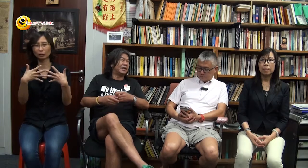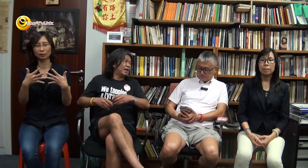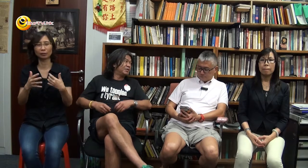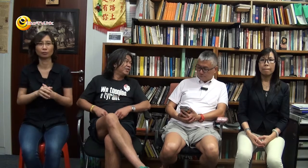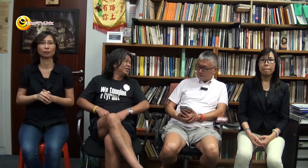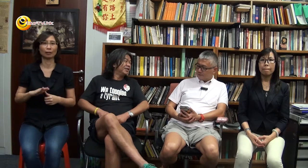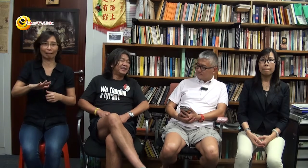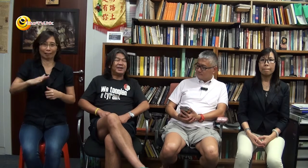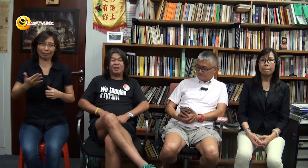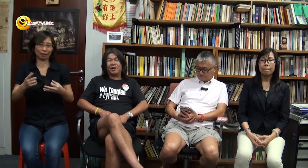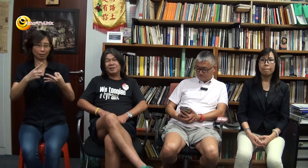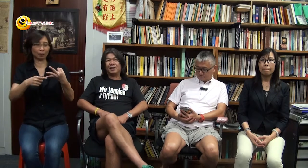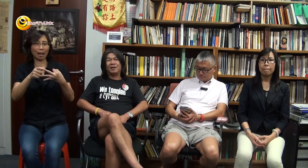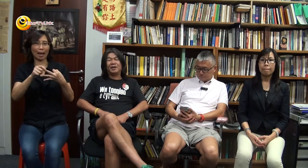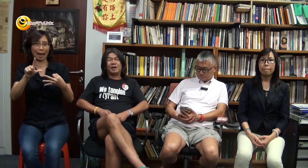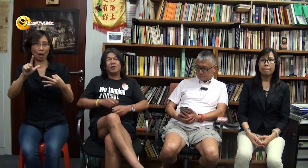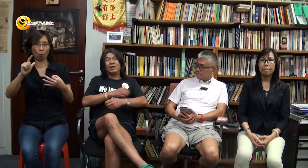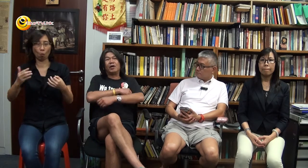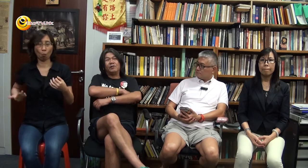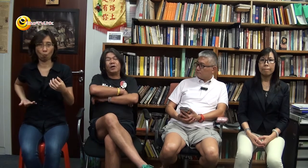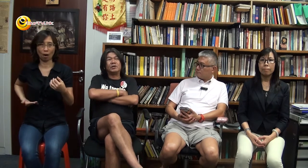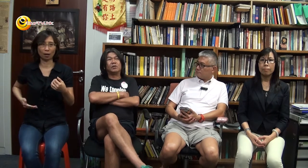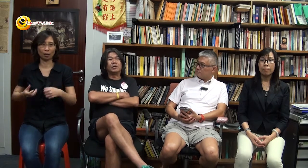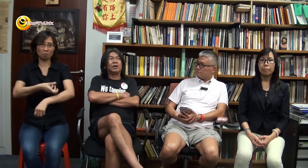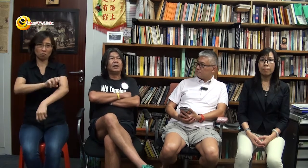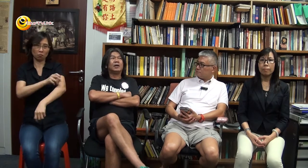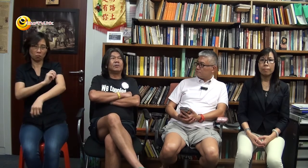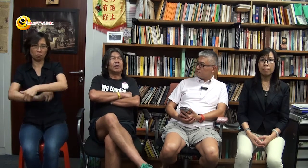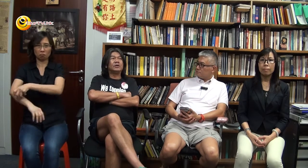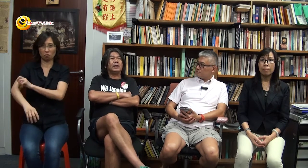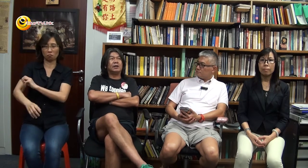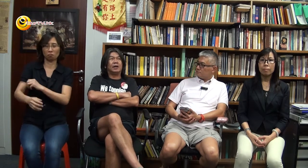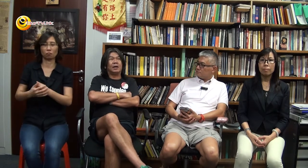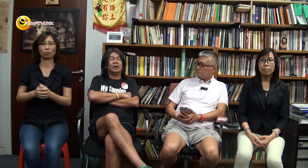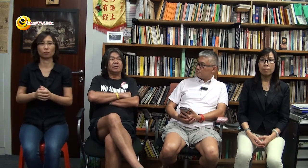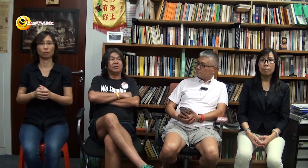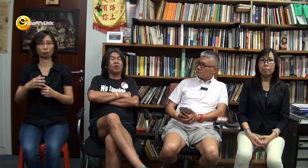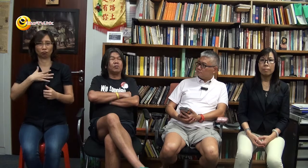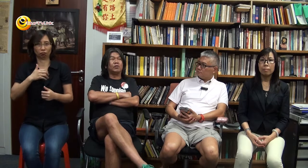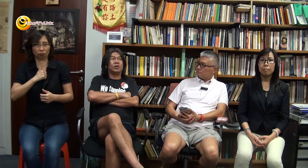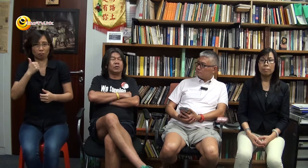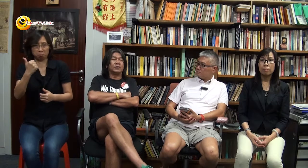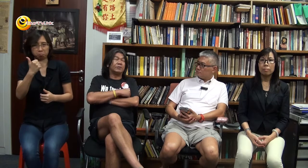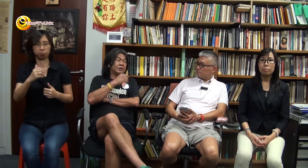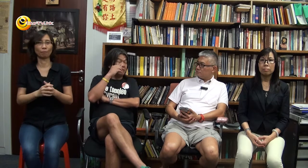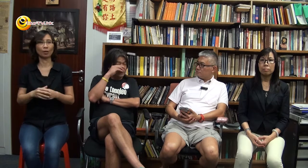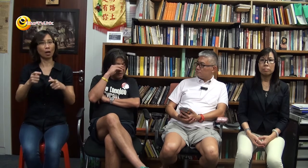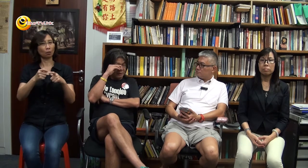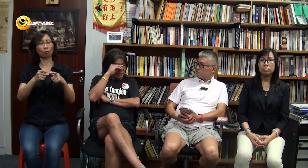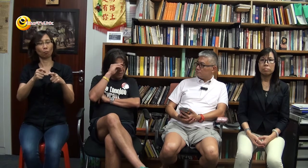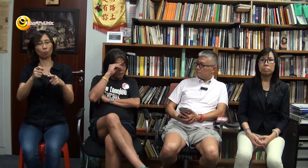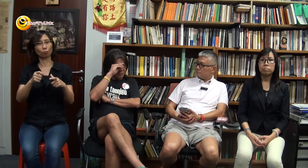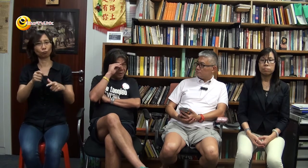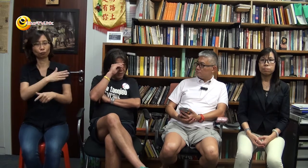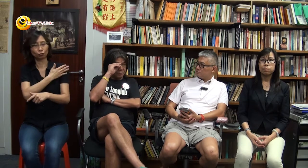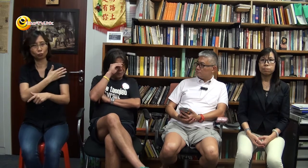捲起曬衫袖，係咪啊？即係咁，我覺得呢個係非常之重要啊。咁當然如果公務員嗰度，我暫時就即係